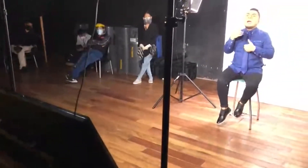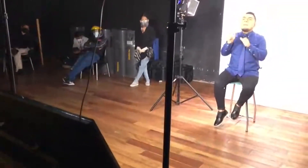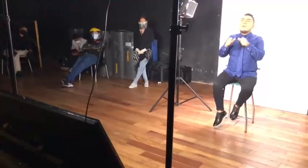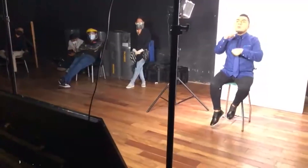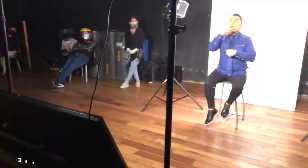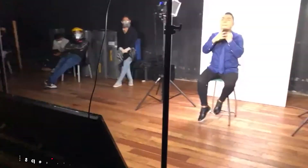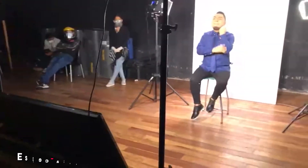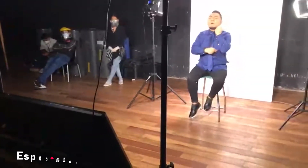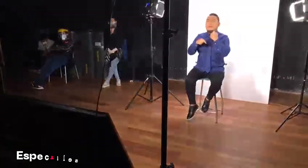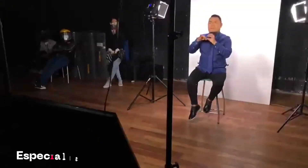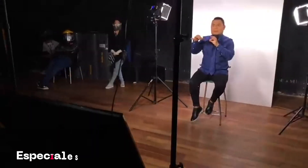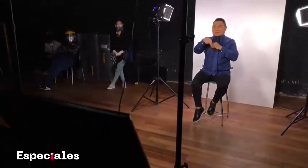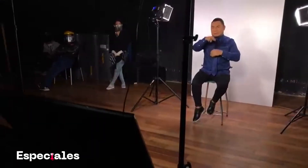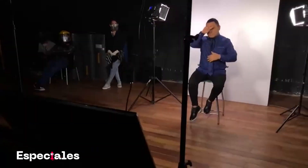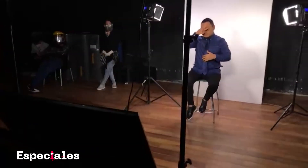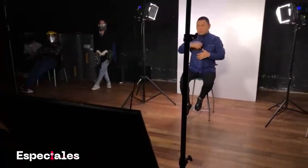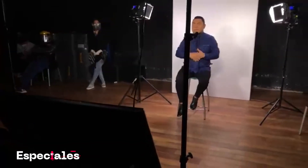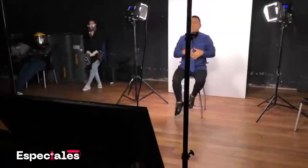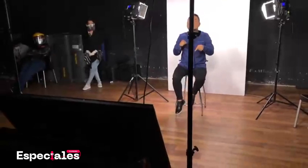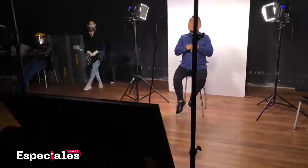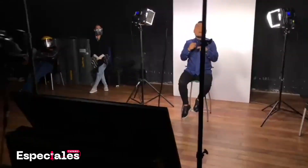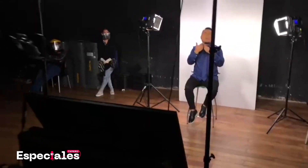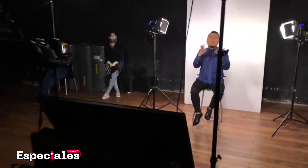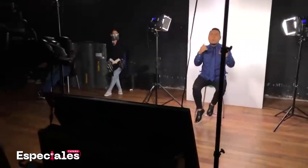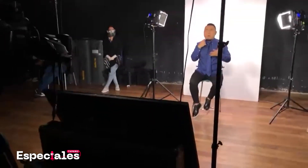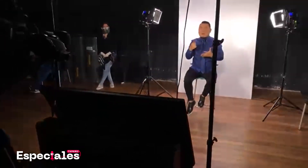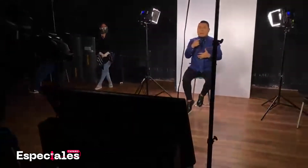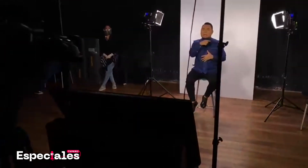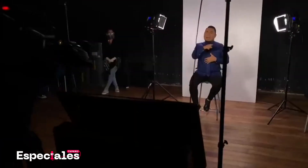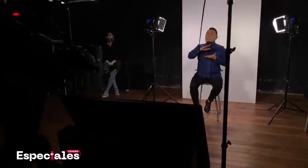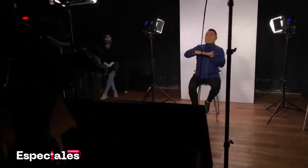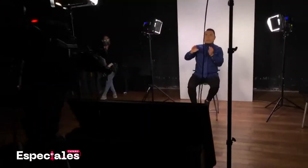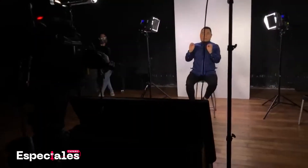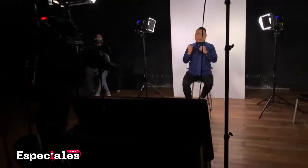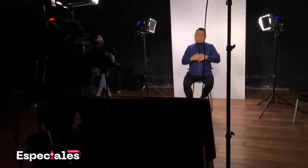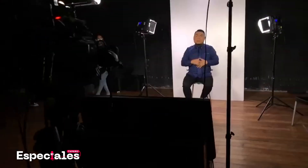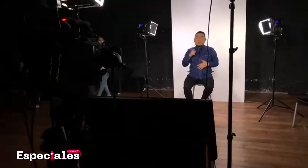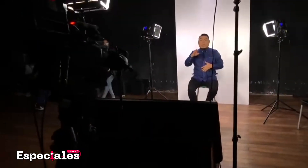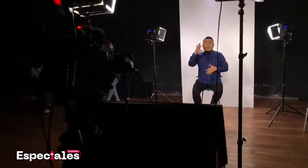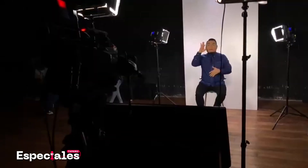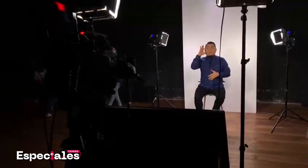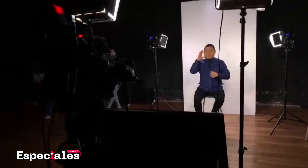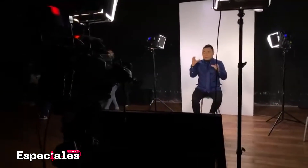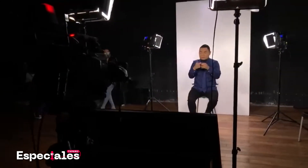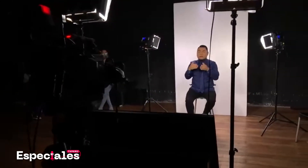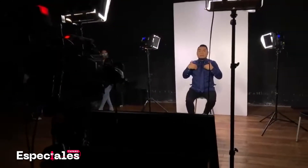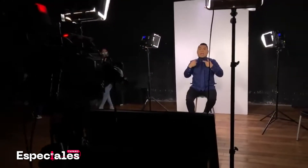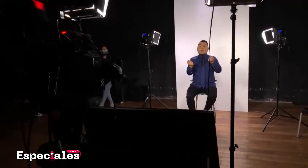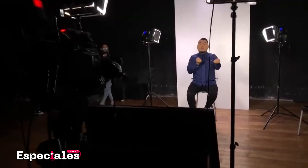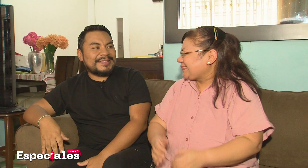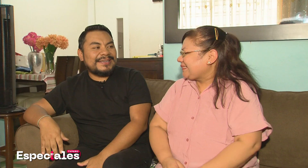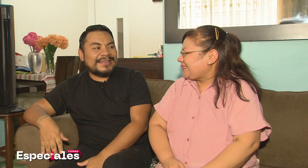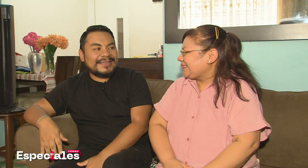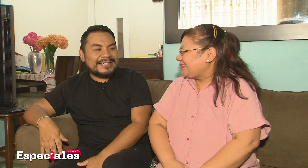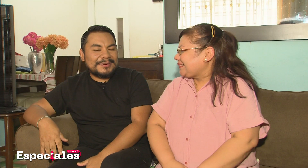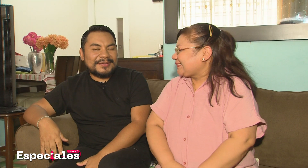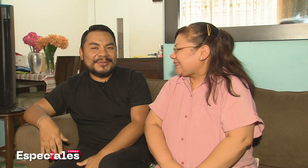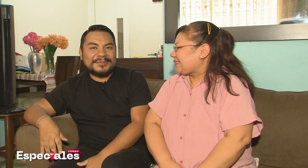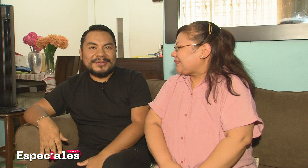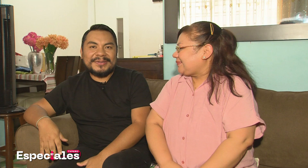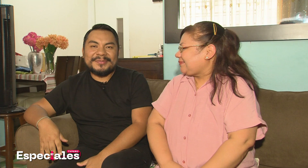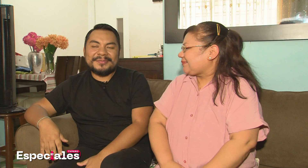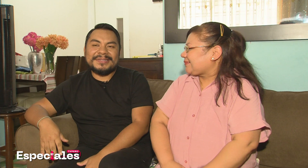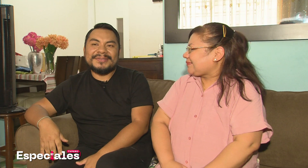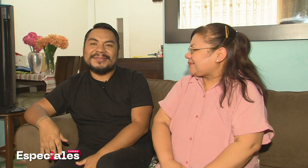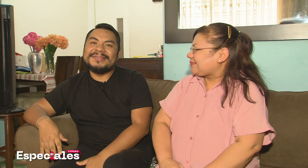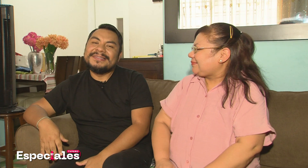Sí, yo siento gran emoción porque veo a mi hermano tan bonito, me salen las lágrimas cuando